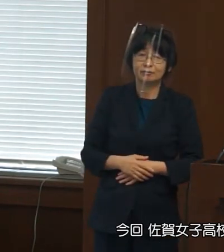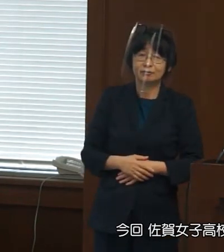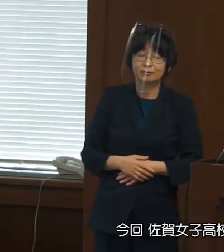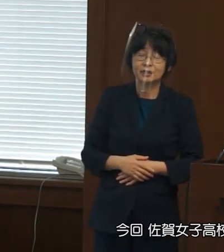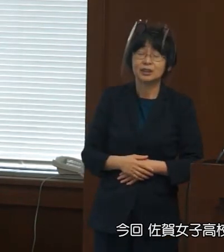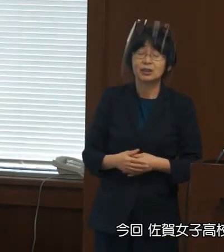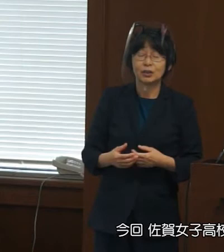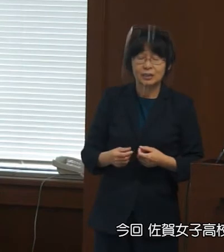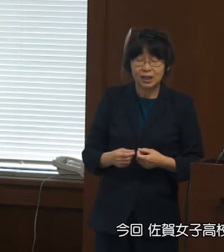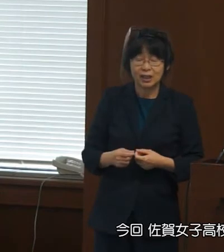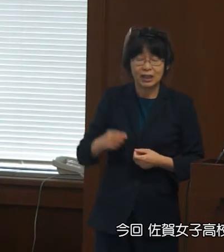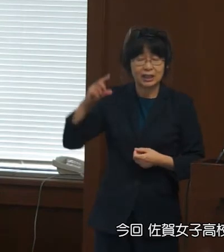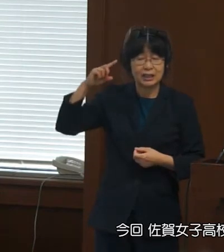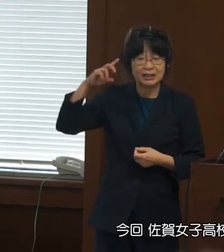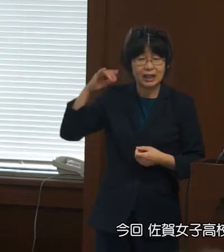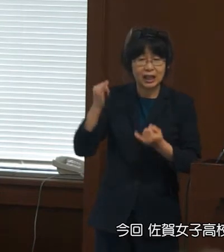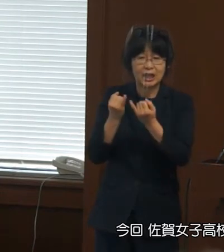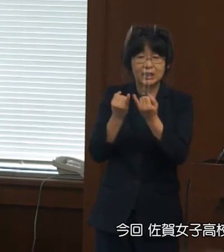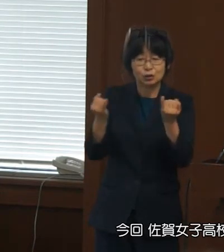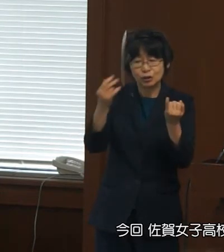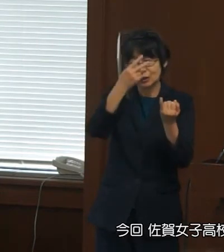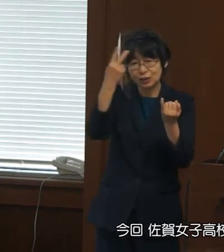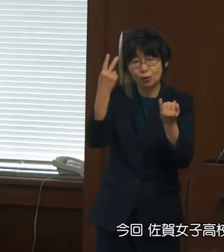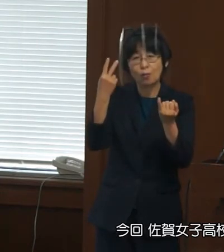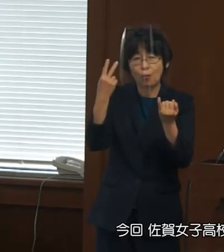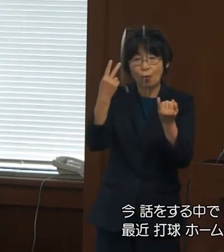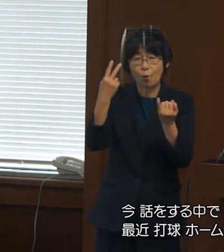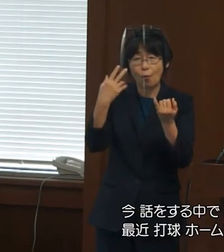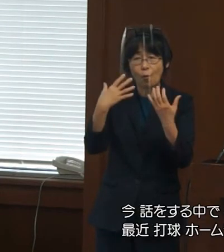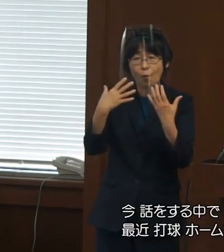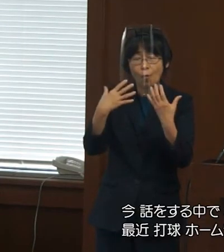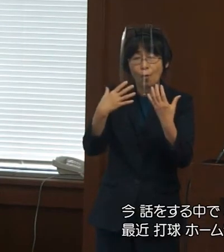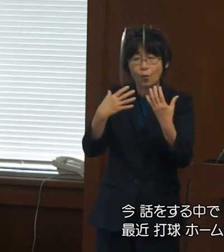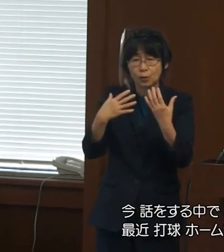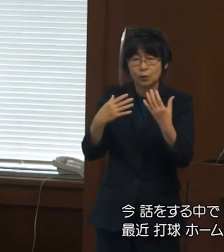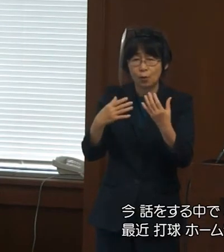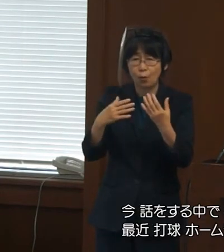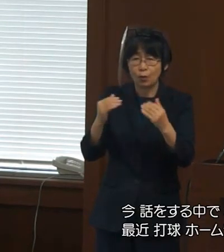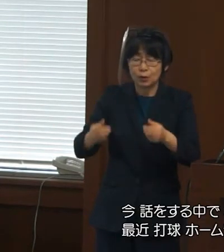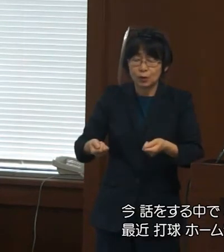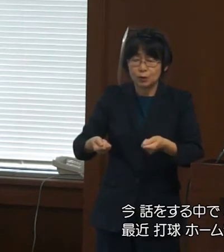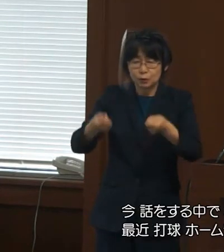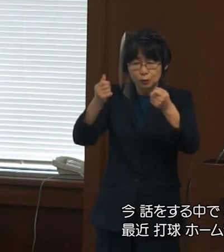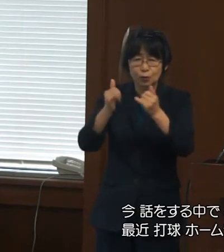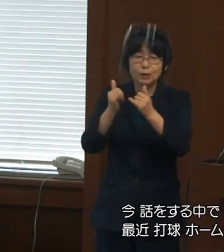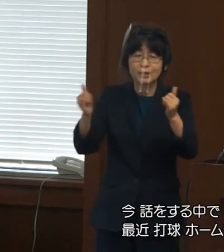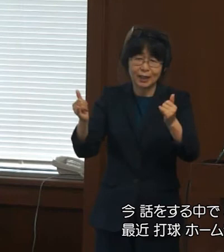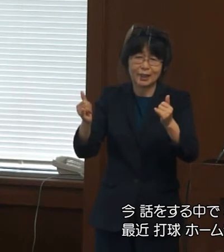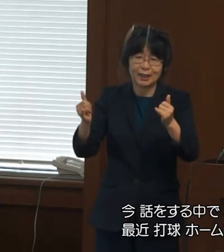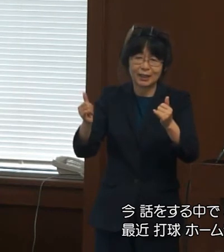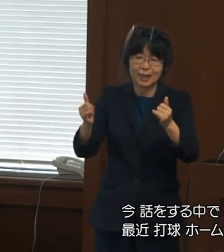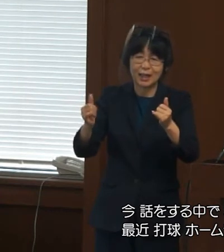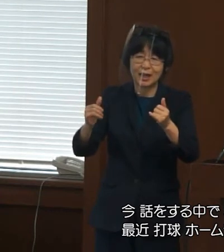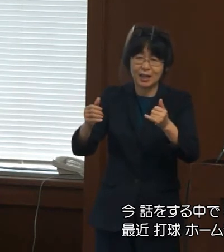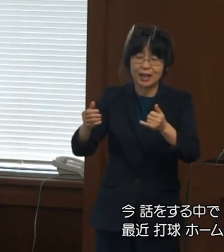そうですね、佐賀女子全国制覇したことで、今話する中で、お祝い